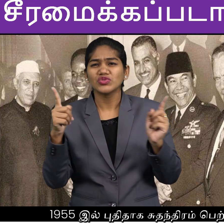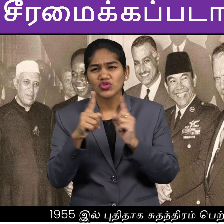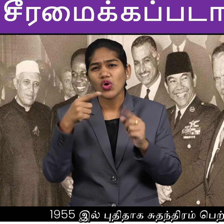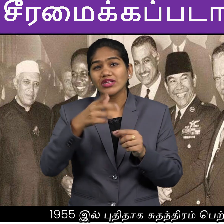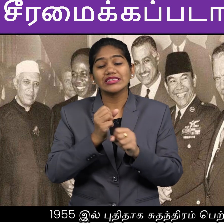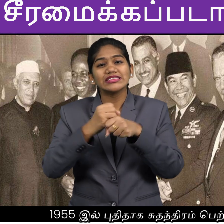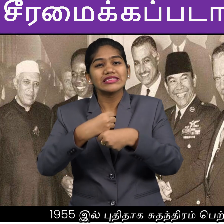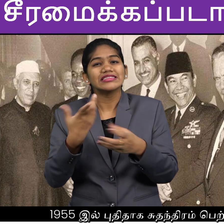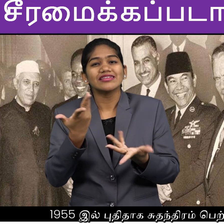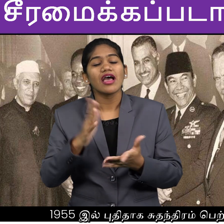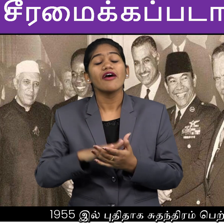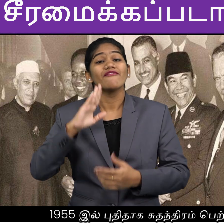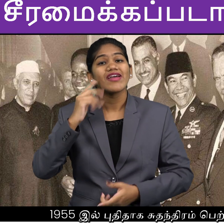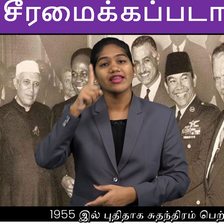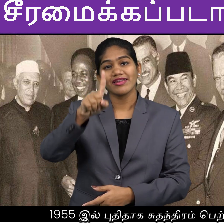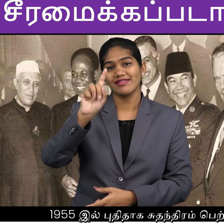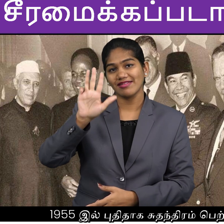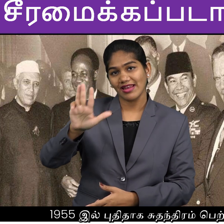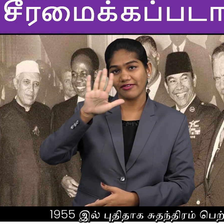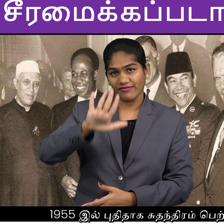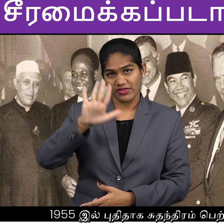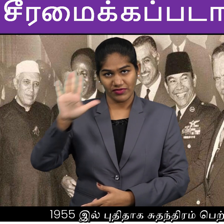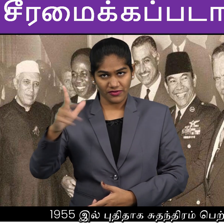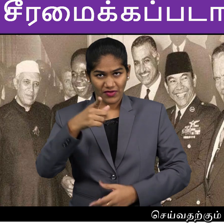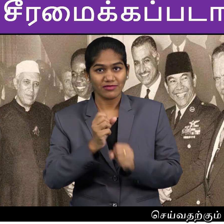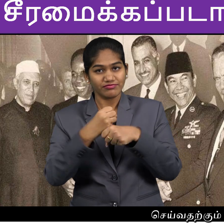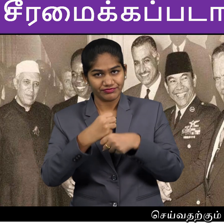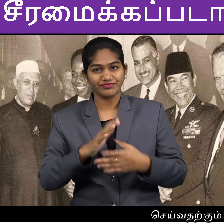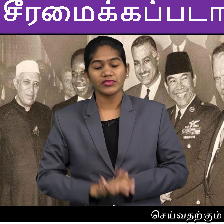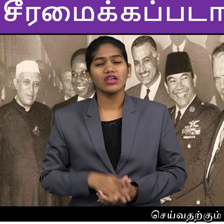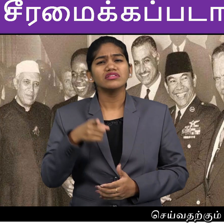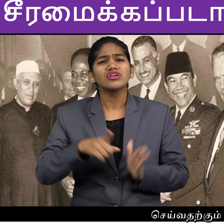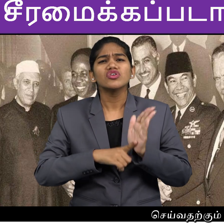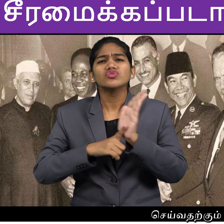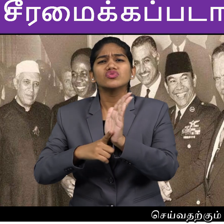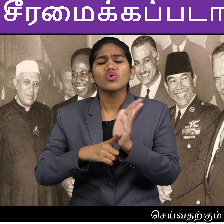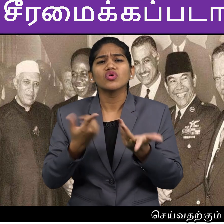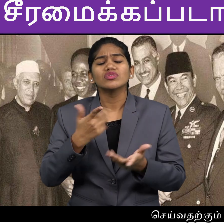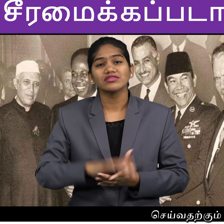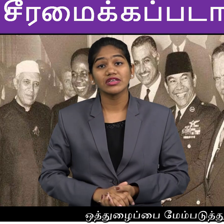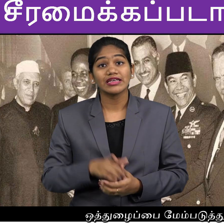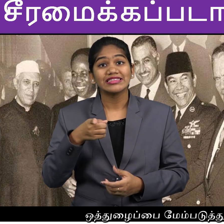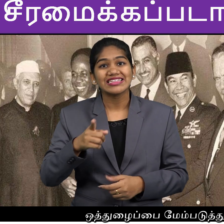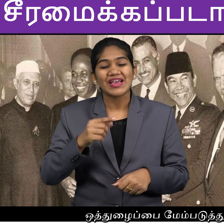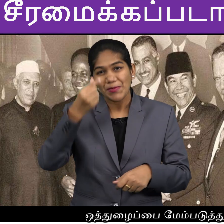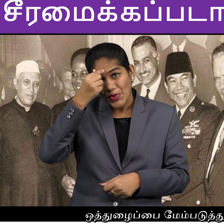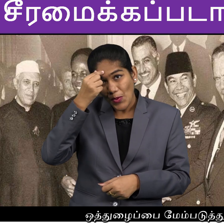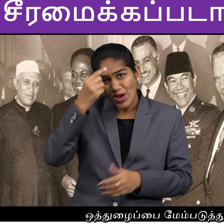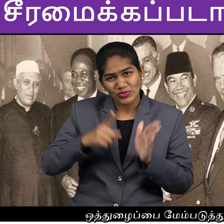1955இல் புதிதாக சுதந்திரம் பெற்ற நாடுகளின் கவலைகளை நிவர்த்தி செய்வதற்கும் அவர்களிடையே